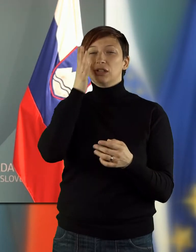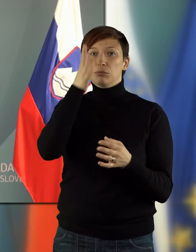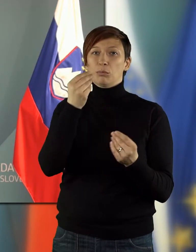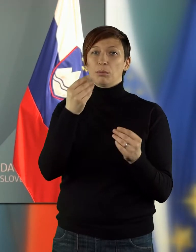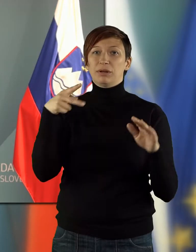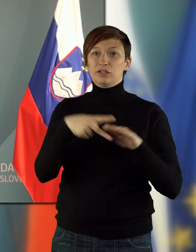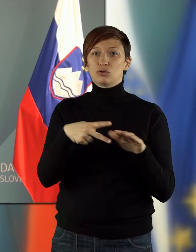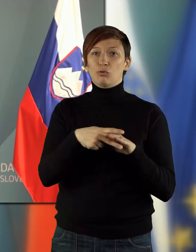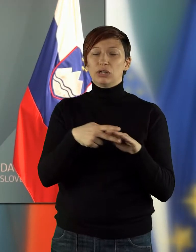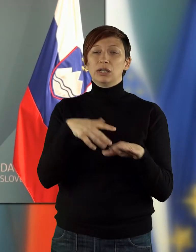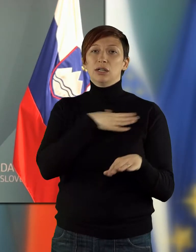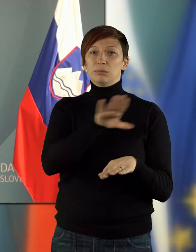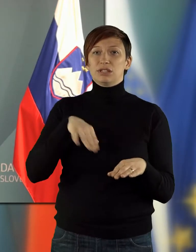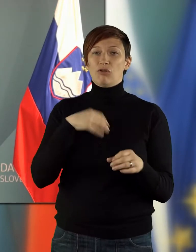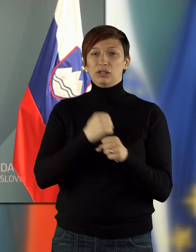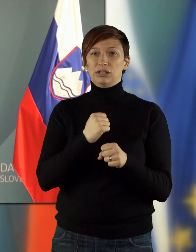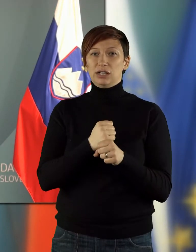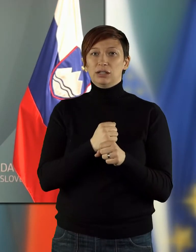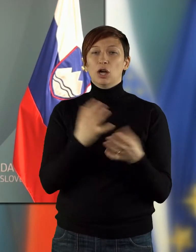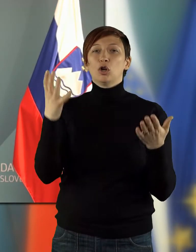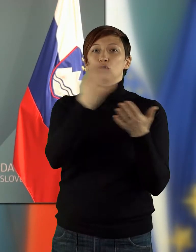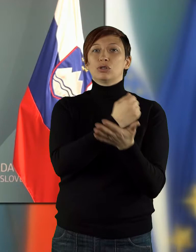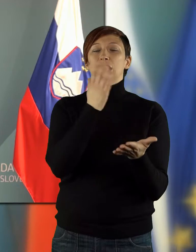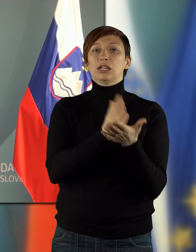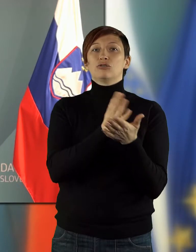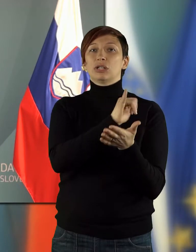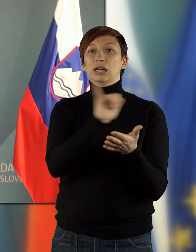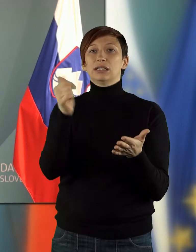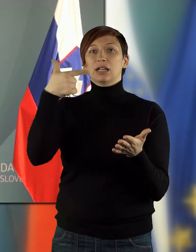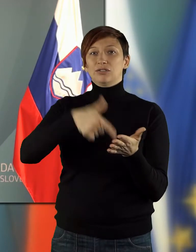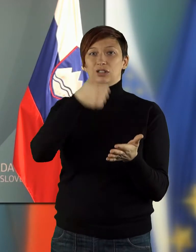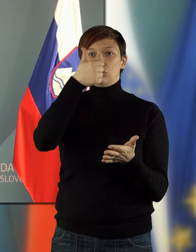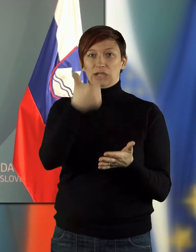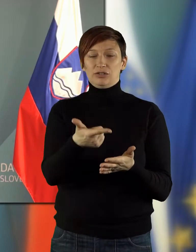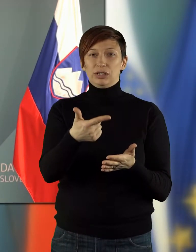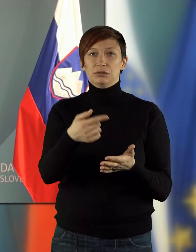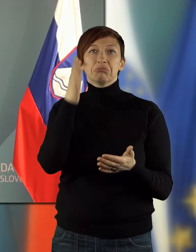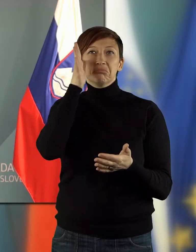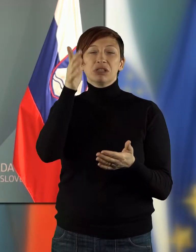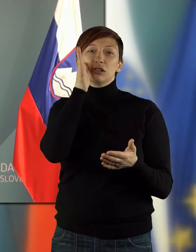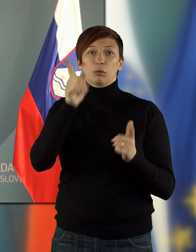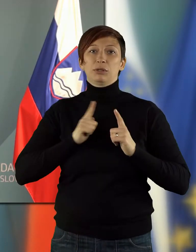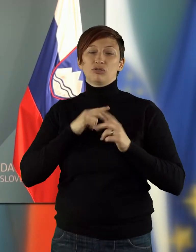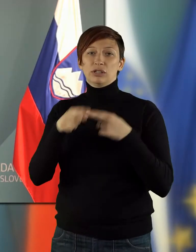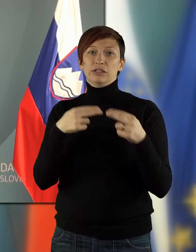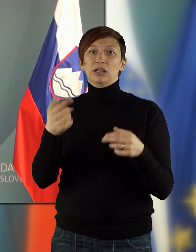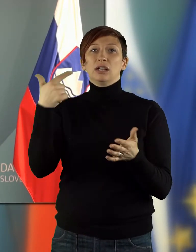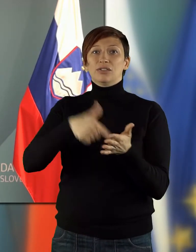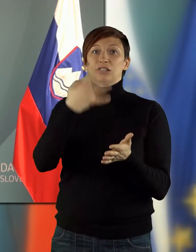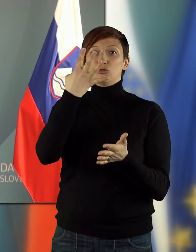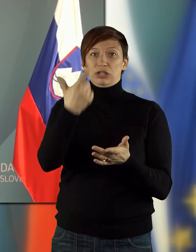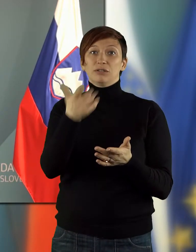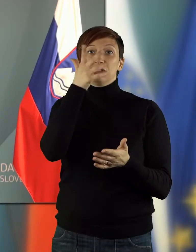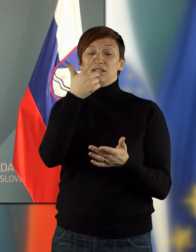če seveda ne bomo preveč ovirani pri svojem delu, dosegli že v letu 2021, pričakovanje zaveznici v